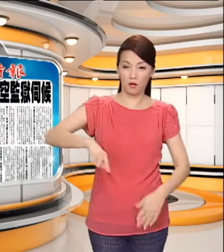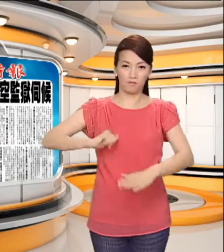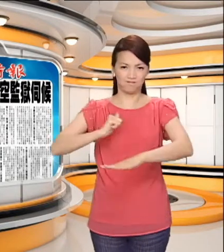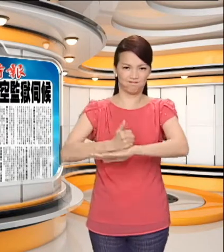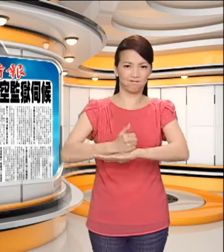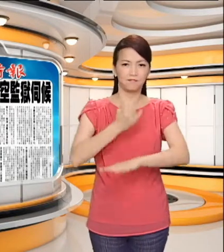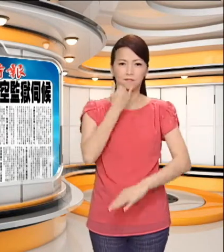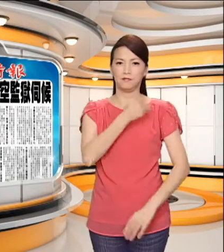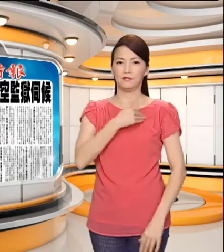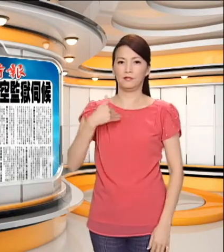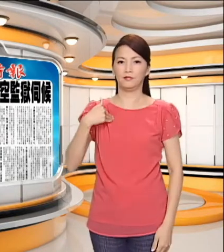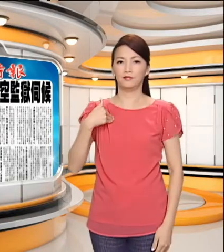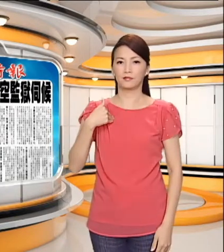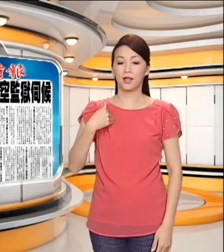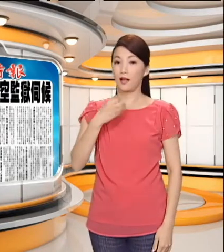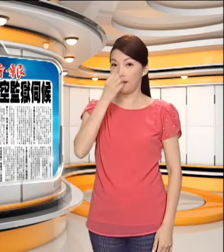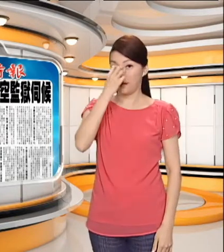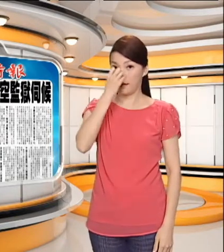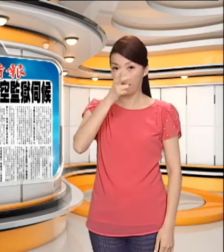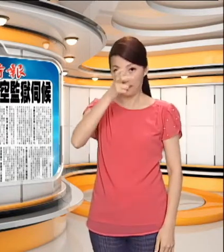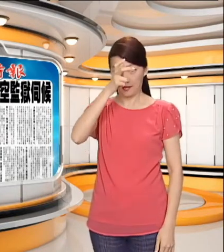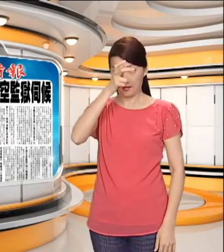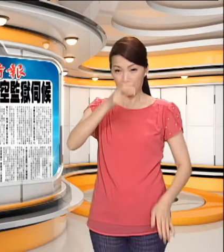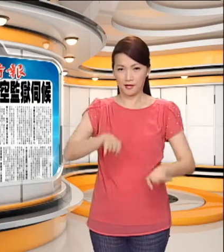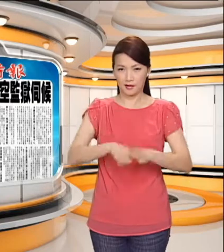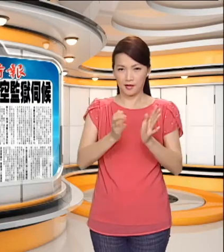行动，香港警方预先部署准备。